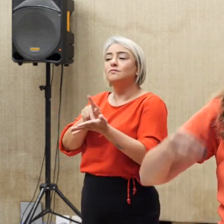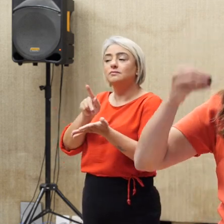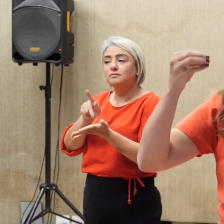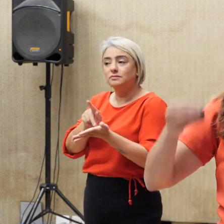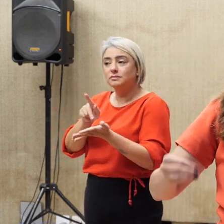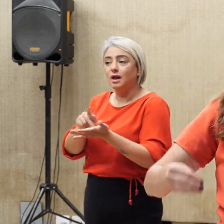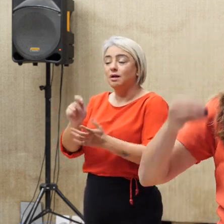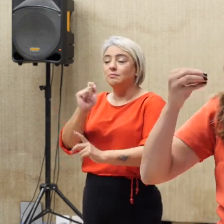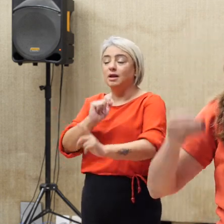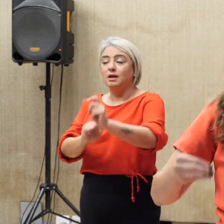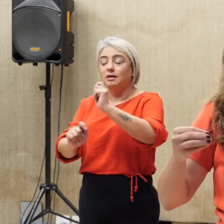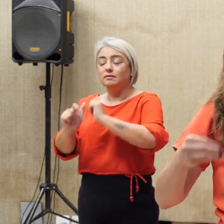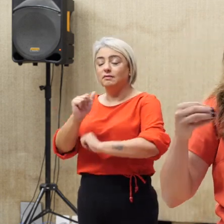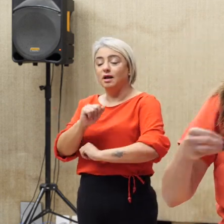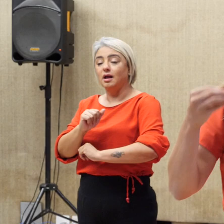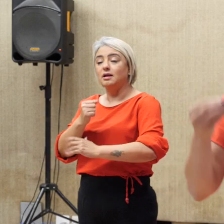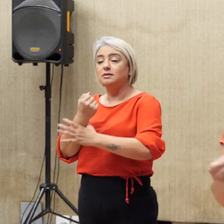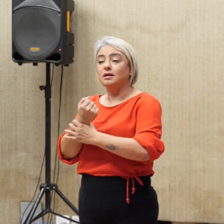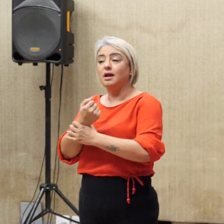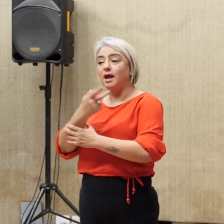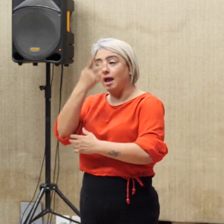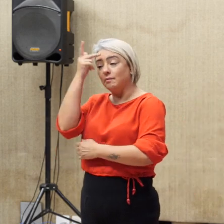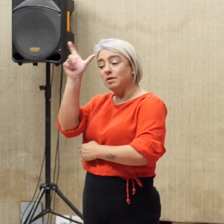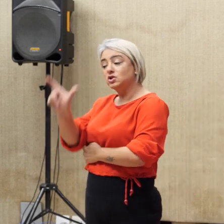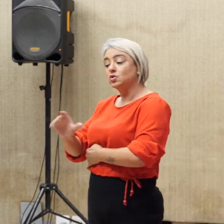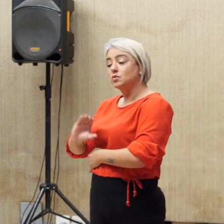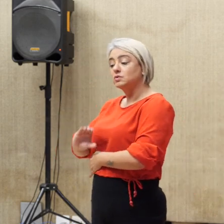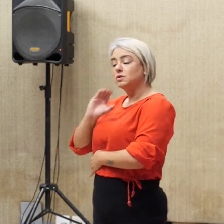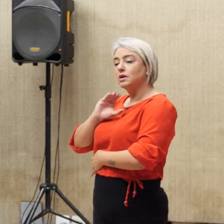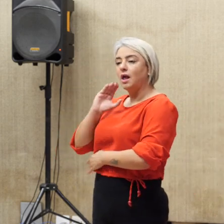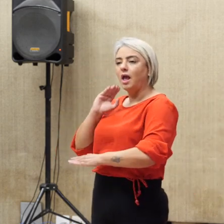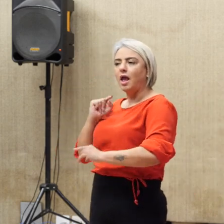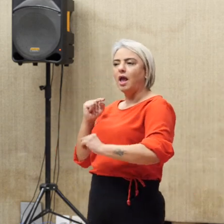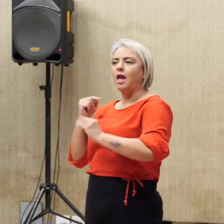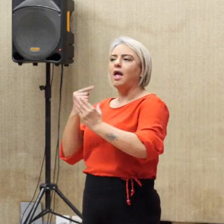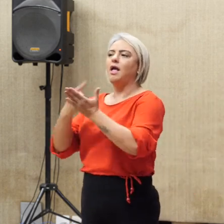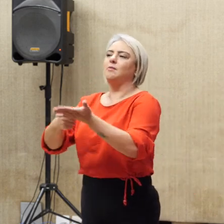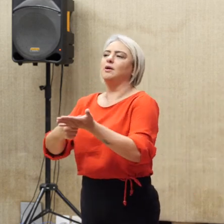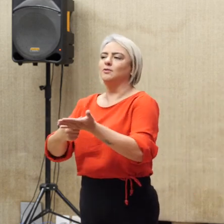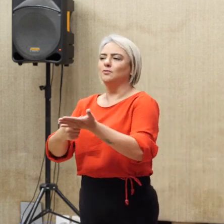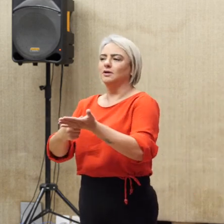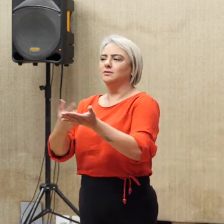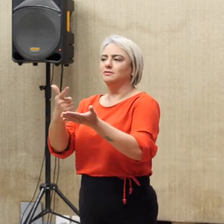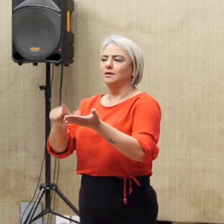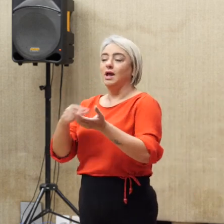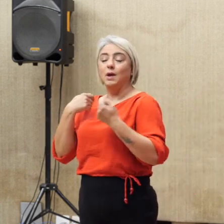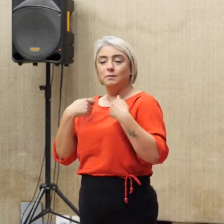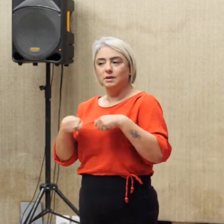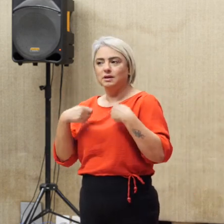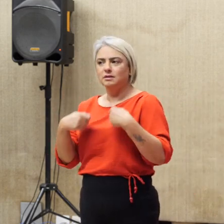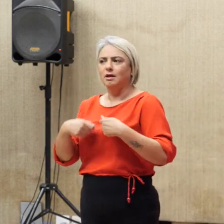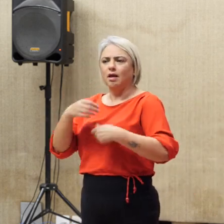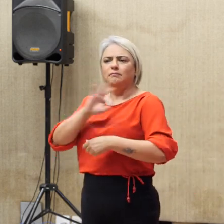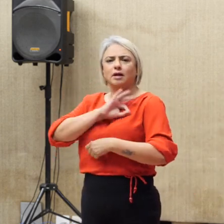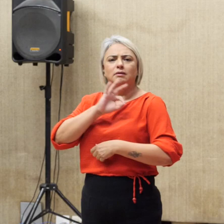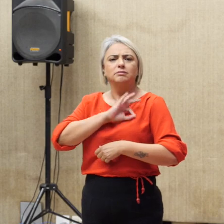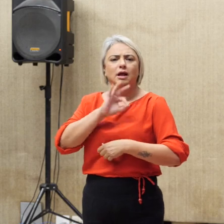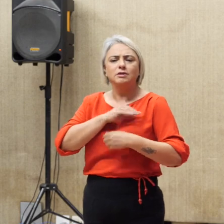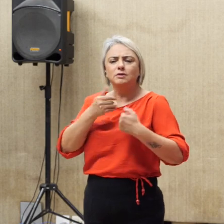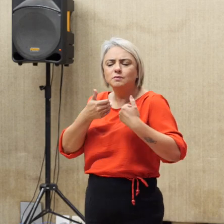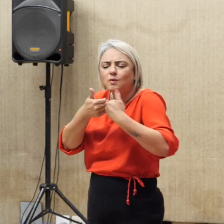verdadeiro beneficiário da segurança é o cidadão. E a gente repactua isso, tá certo? Eu preciso de fazer um policiamento